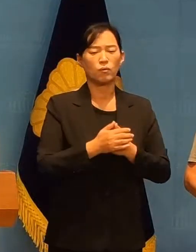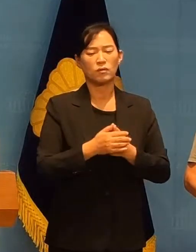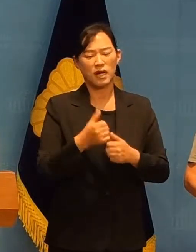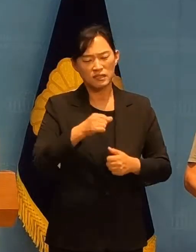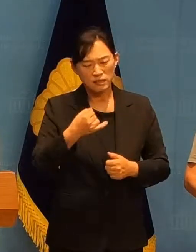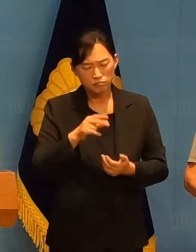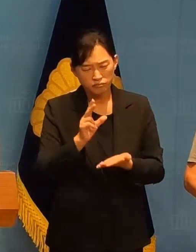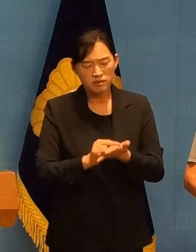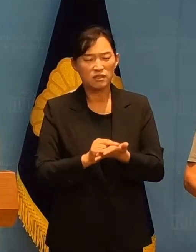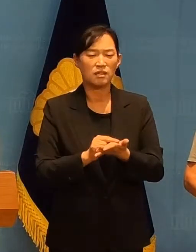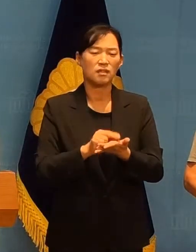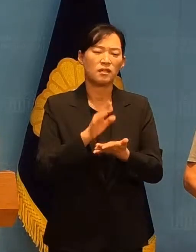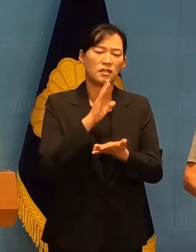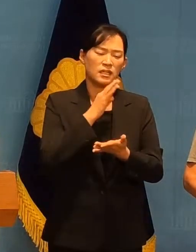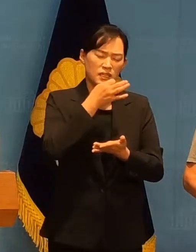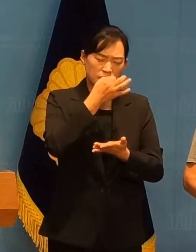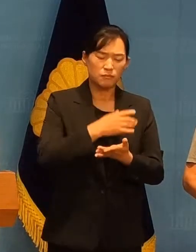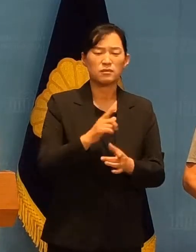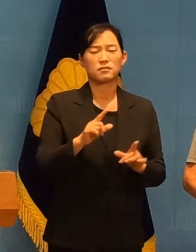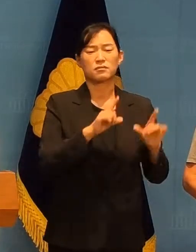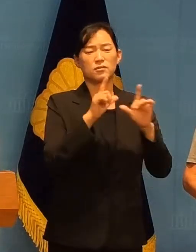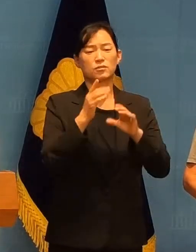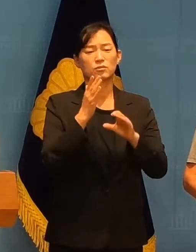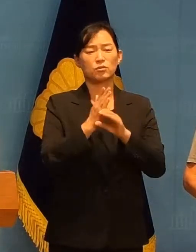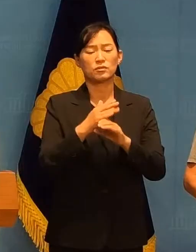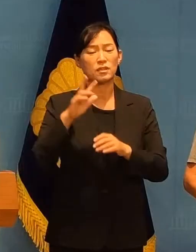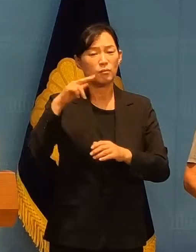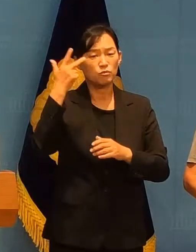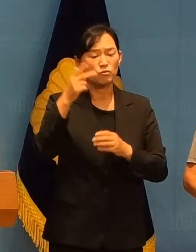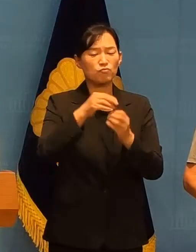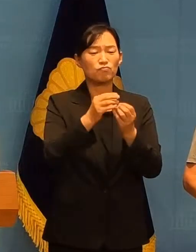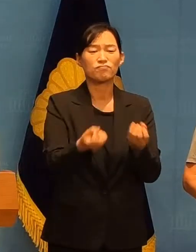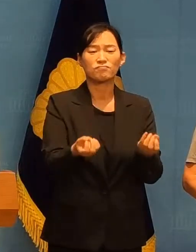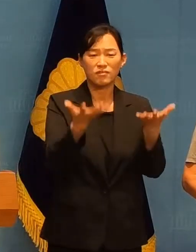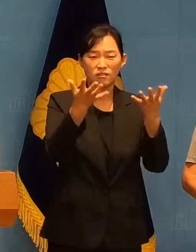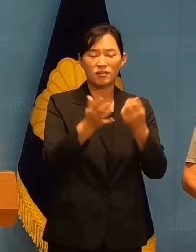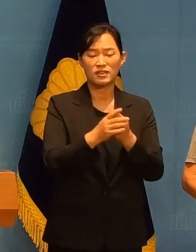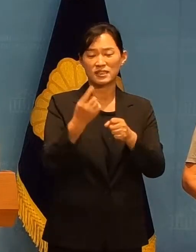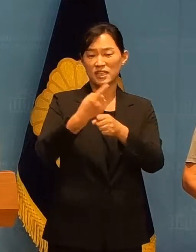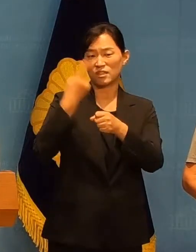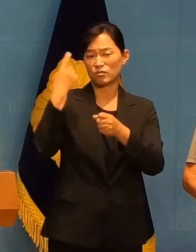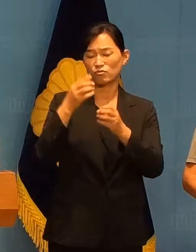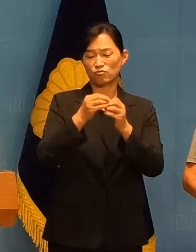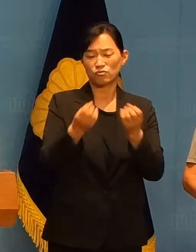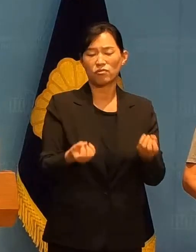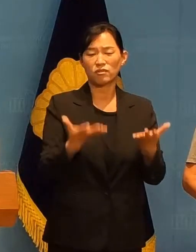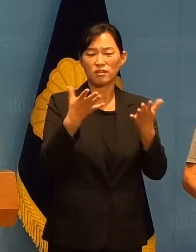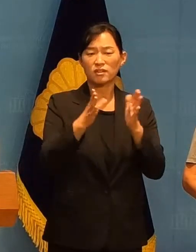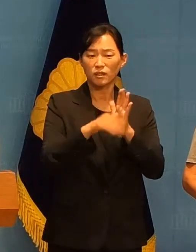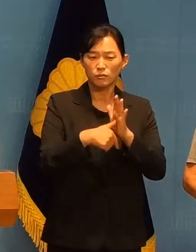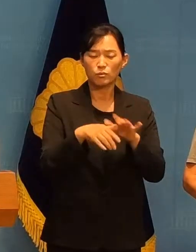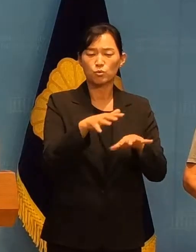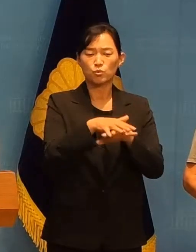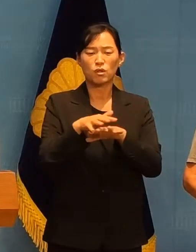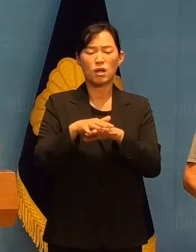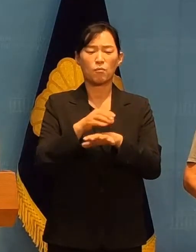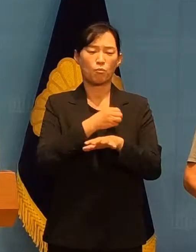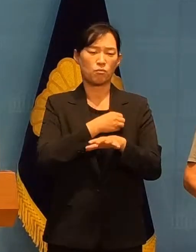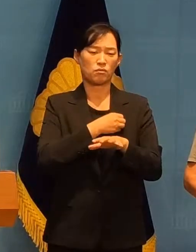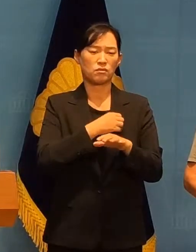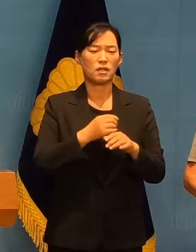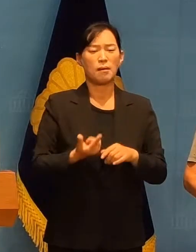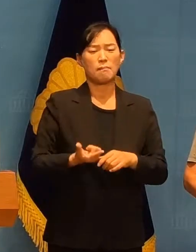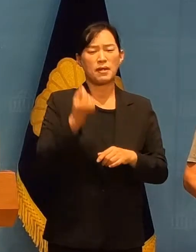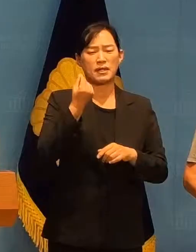마르는 시간들을 보내고 있습니다. 다음 주가 추석입니다. 작년 추석에도 저희 조합원들은 빨리